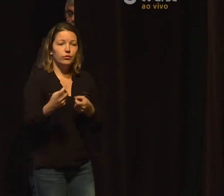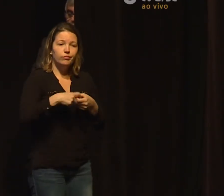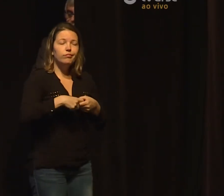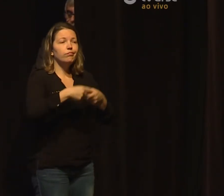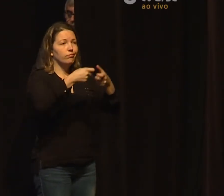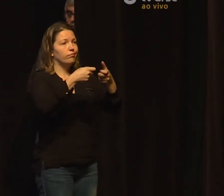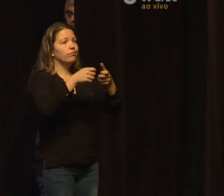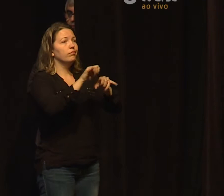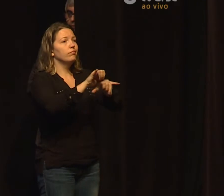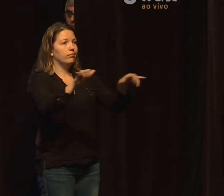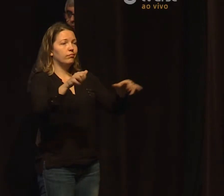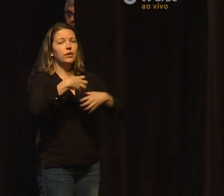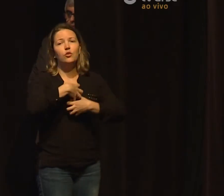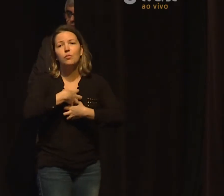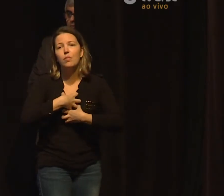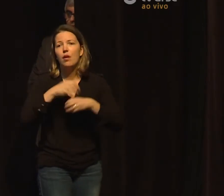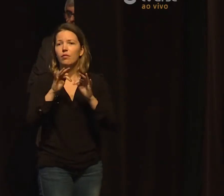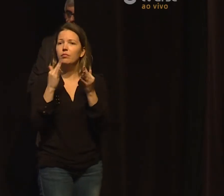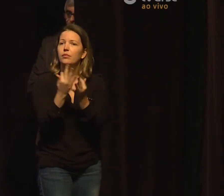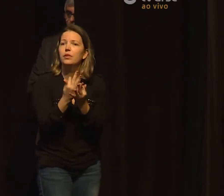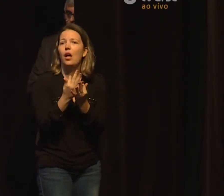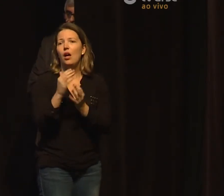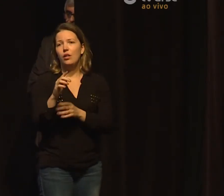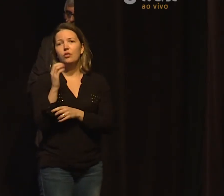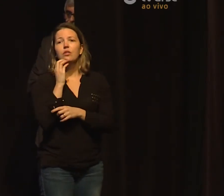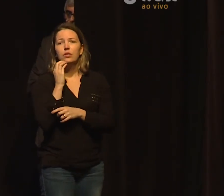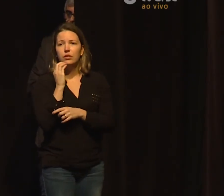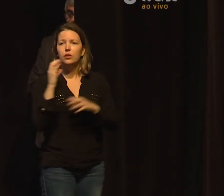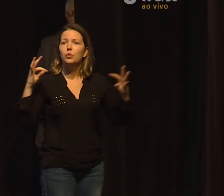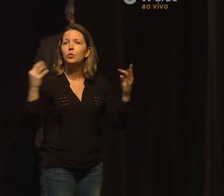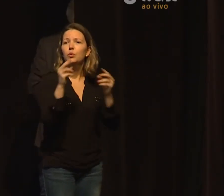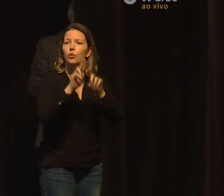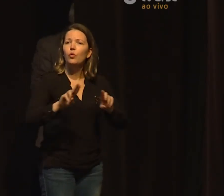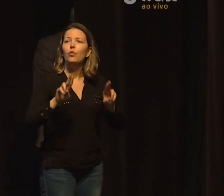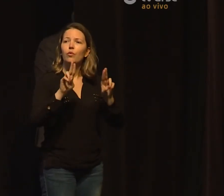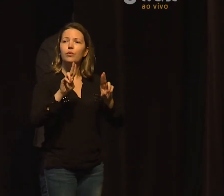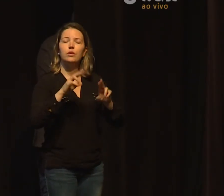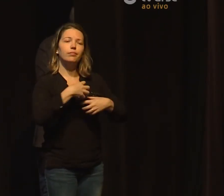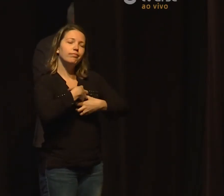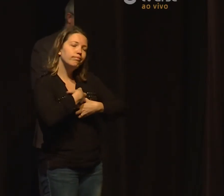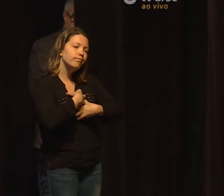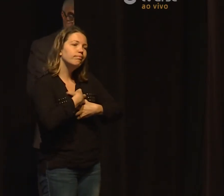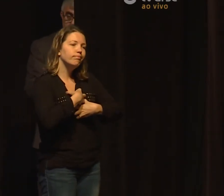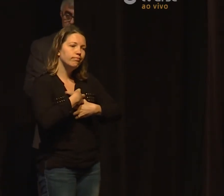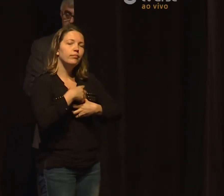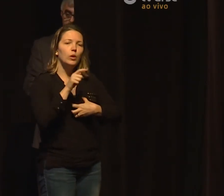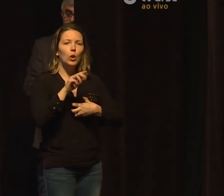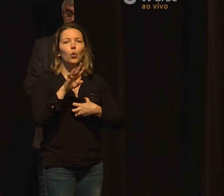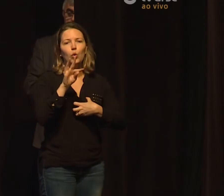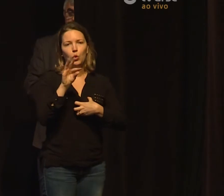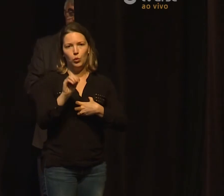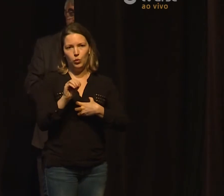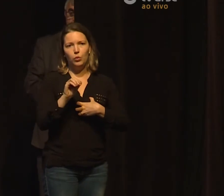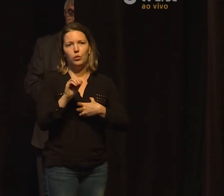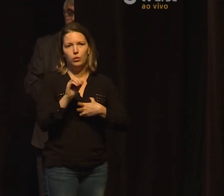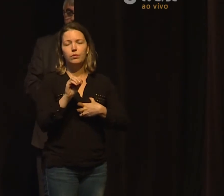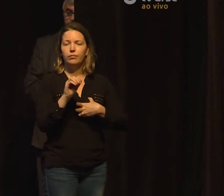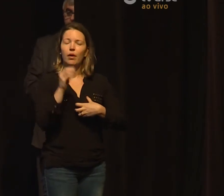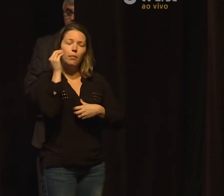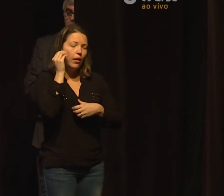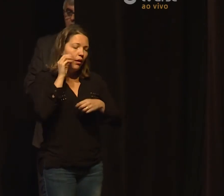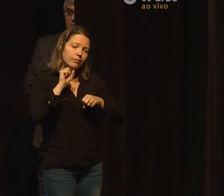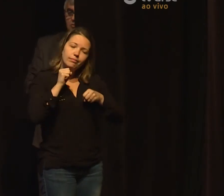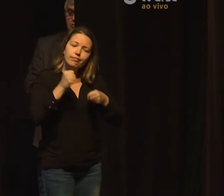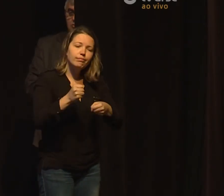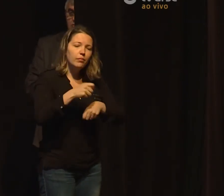de solidariedade à família do Cal e a toda a UFSC enlutada, para que possam enfrentar esse difícil momento de dor